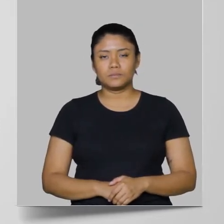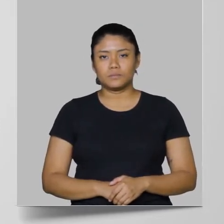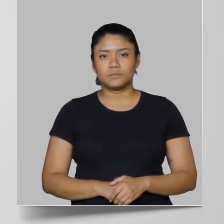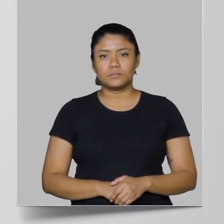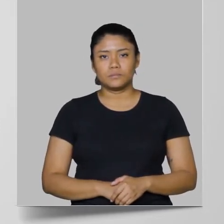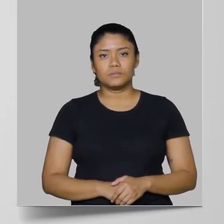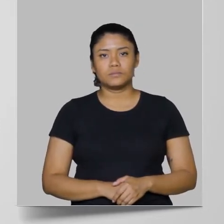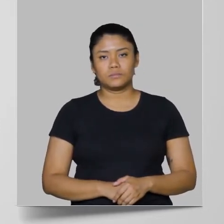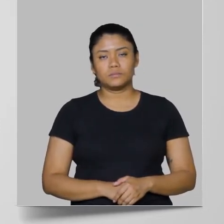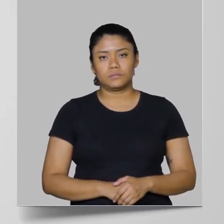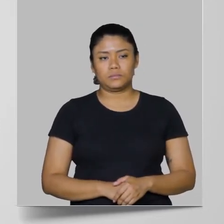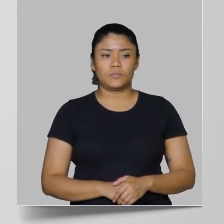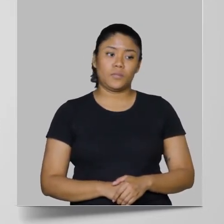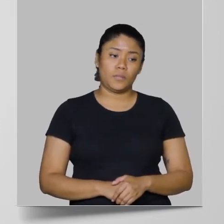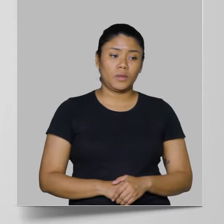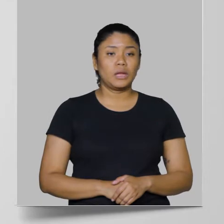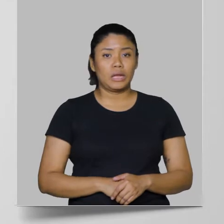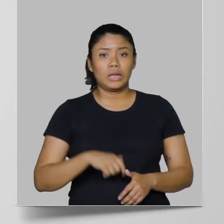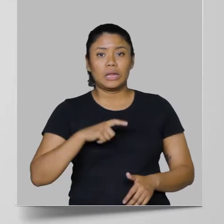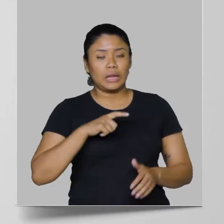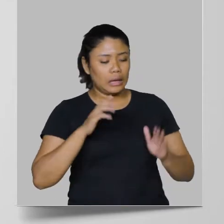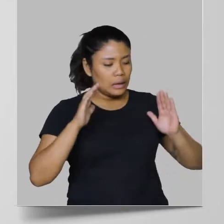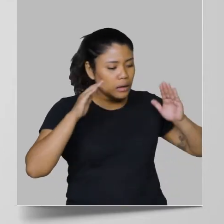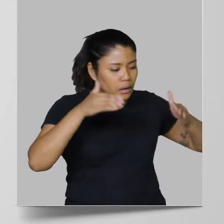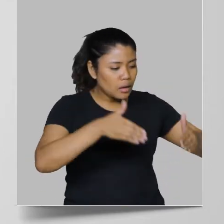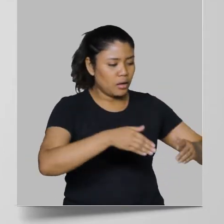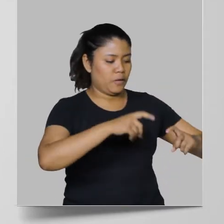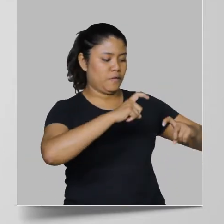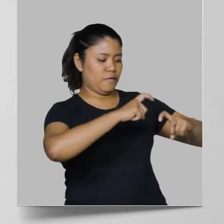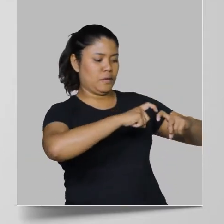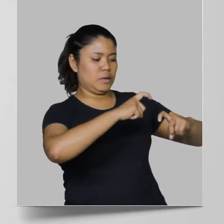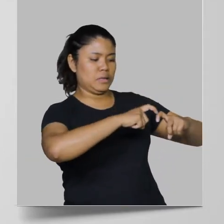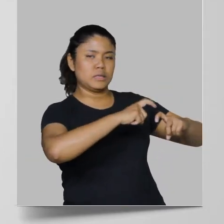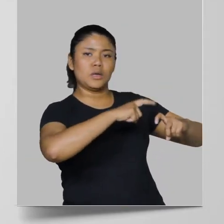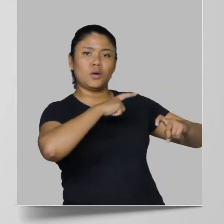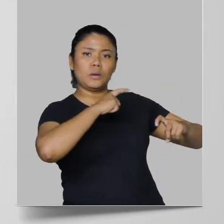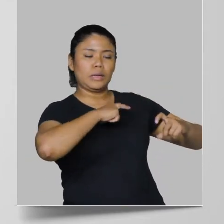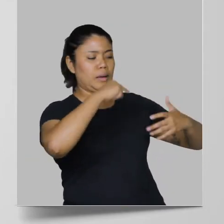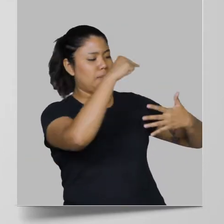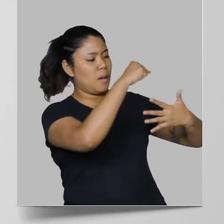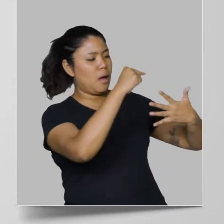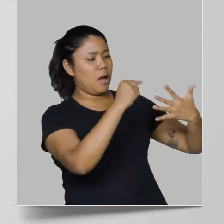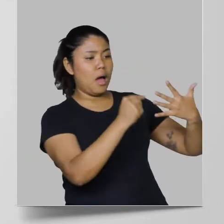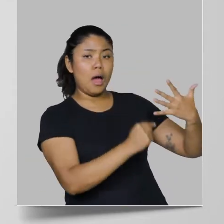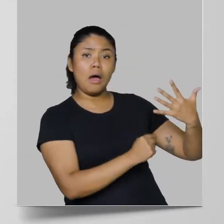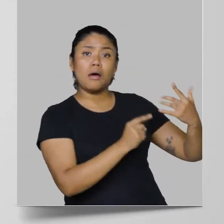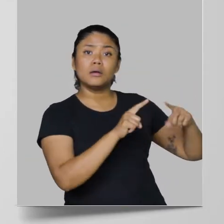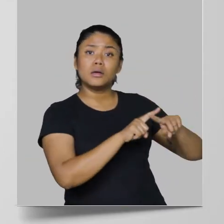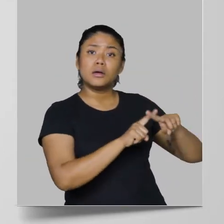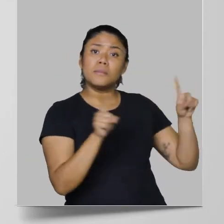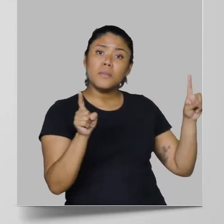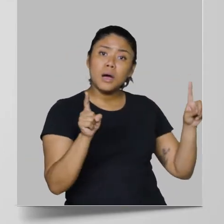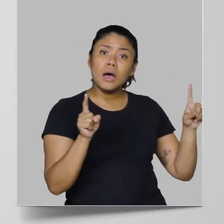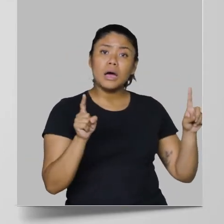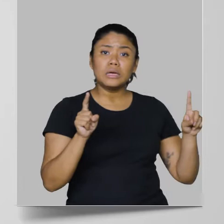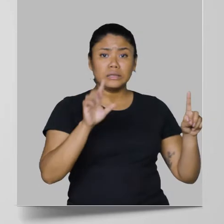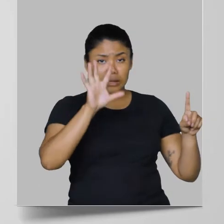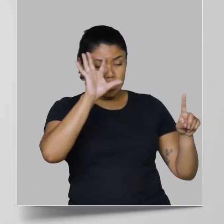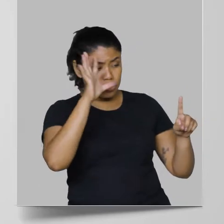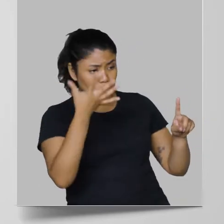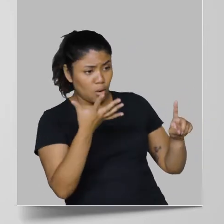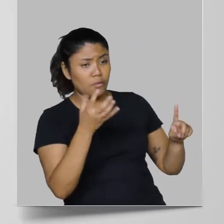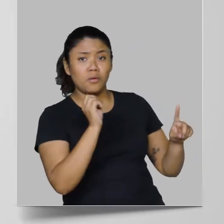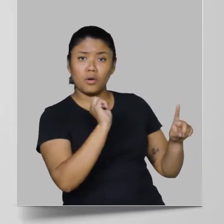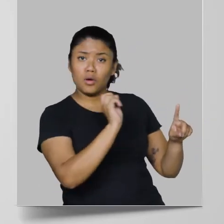médica, de que ela é cega, é isso que ela precisa, mas acaba não avaliando o que de fato para mim